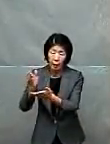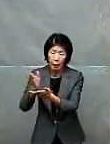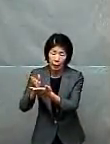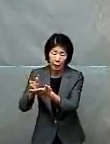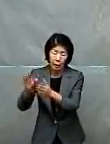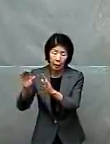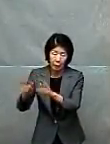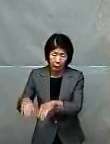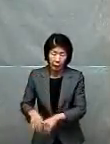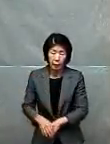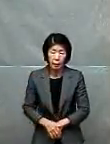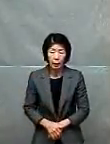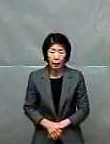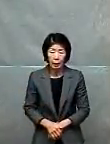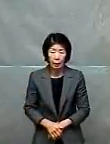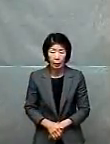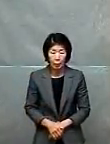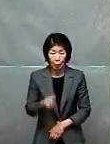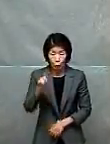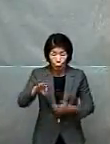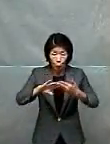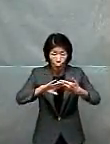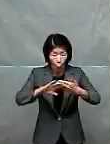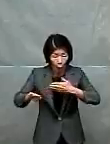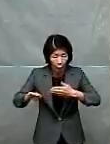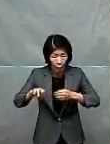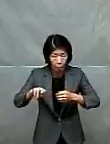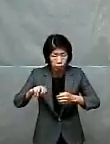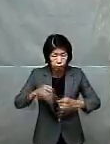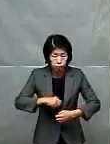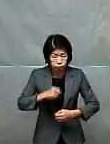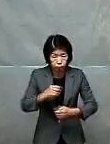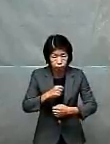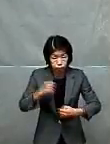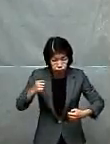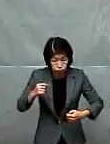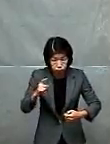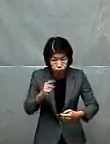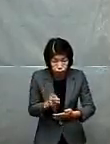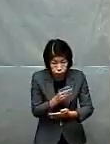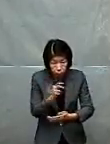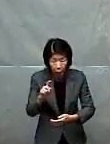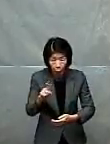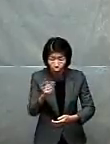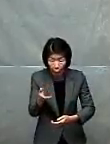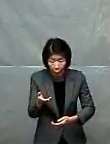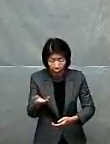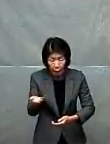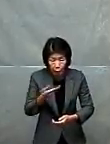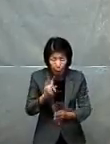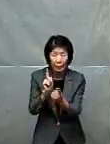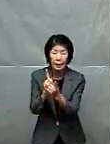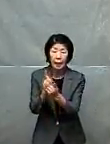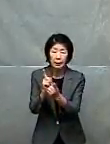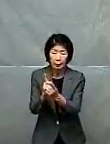ました。で、その他の不正はなかったかというご質問でありますけれども、